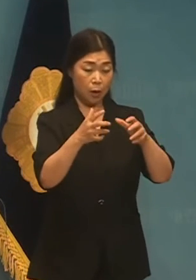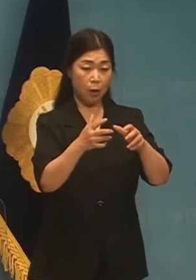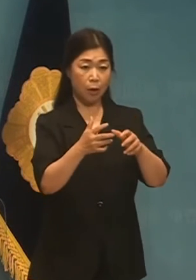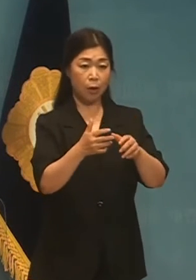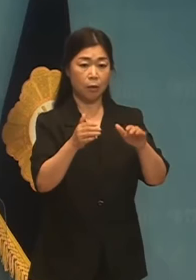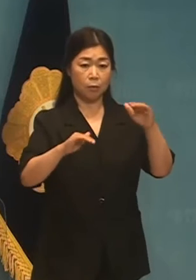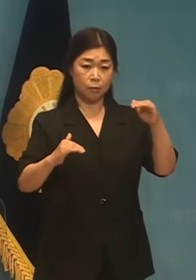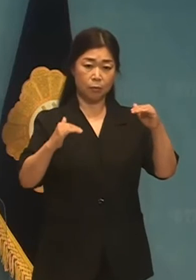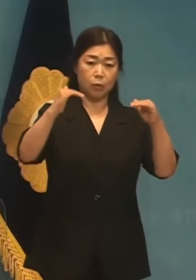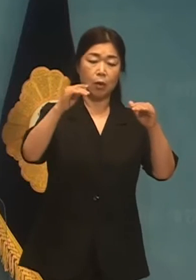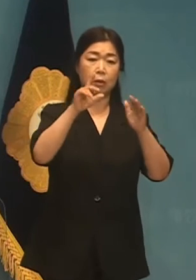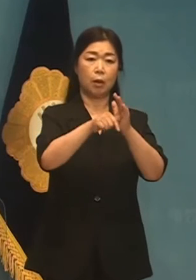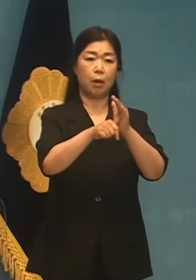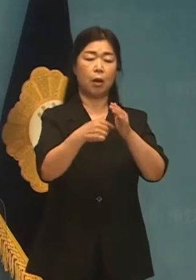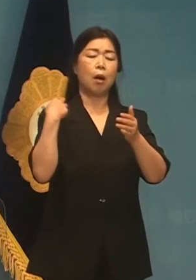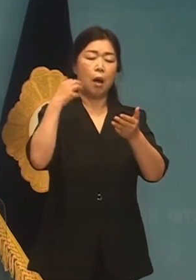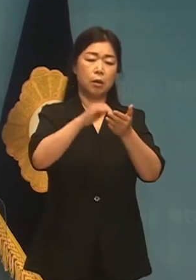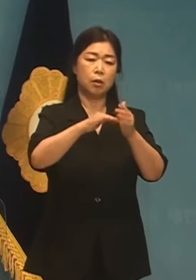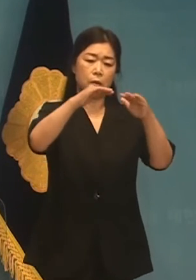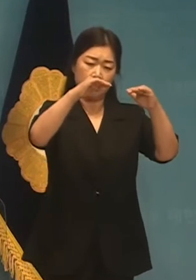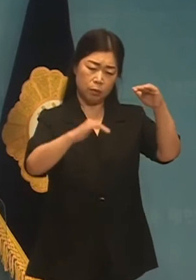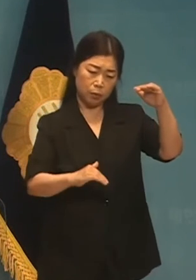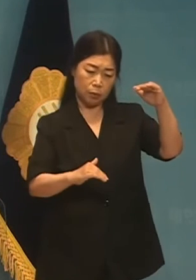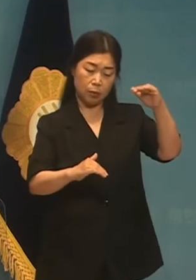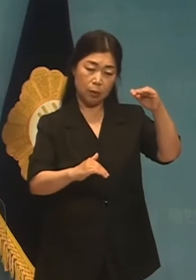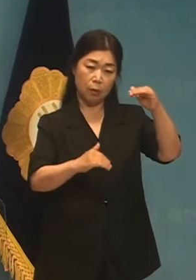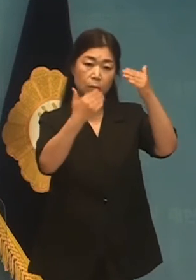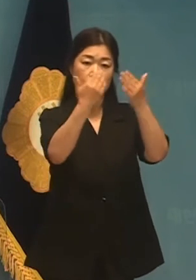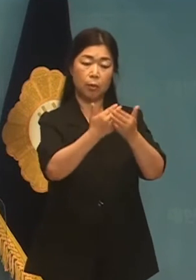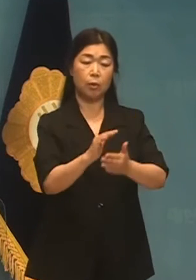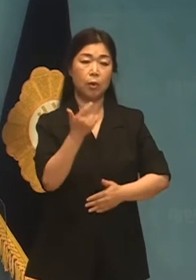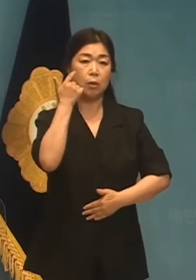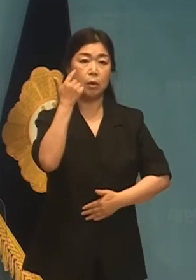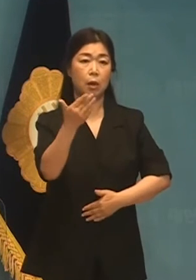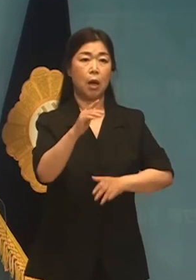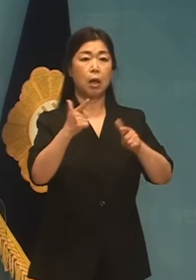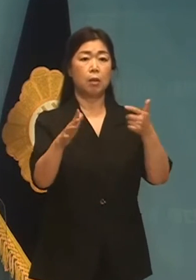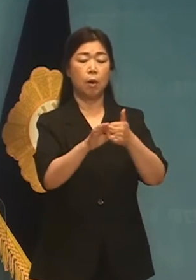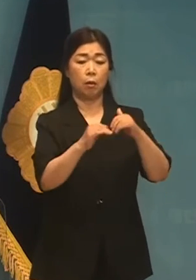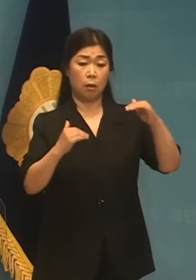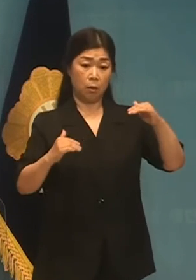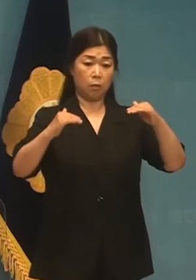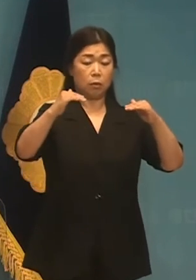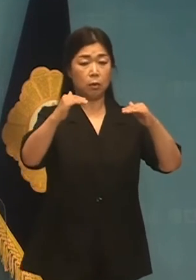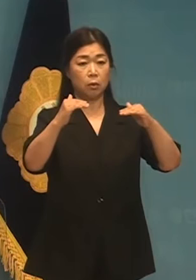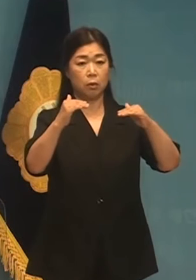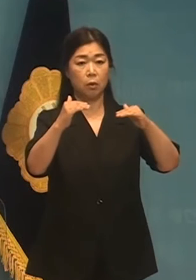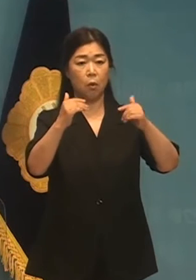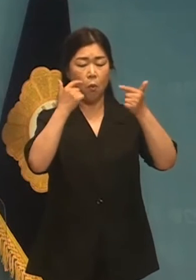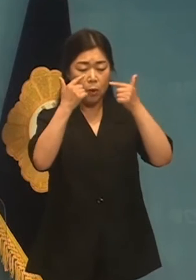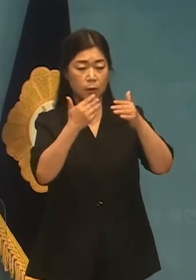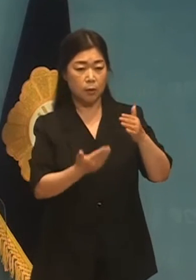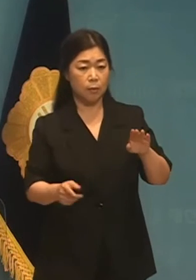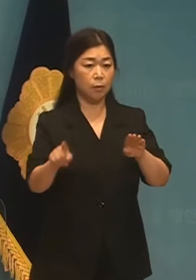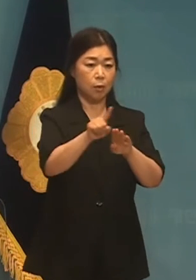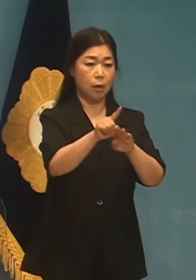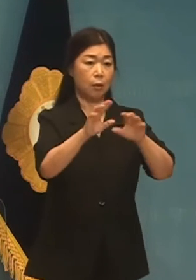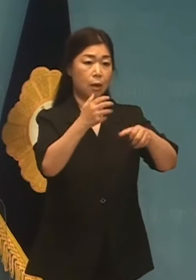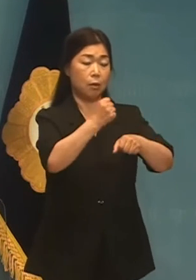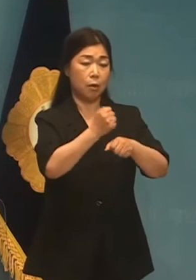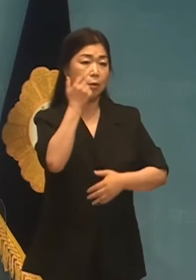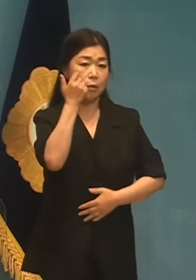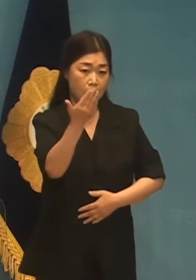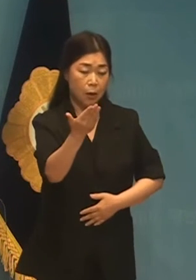이르러 다시 후발 국가로 밀려나느냐 아니면 선도국가로 확실히 치고